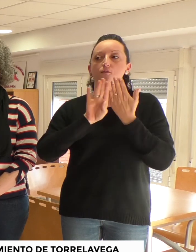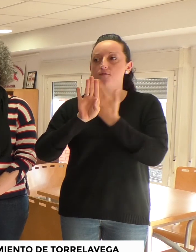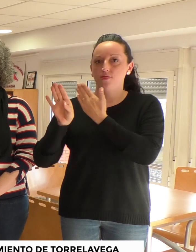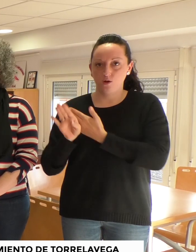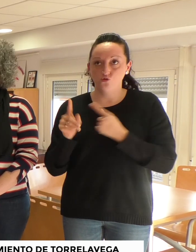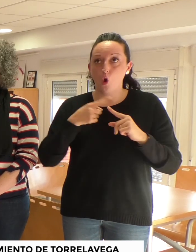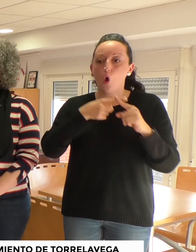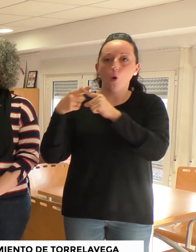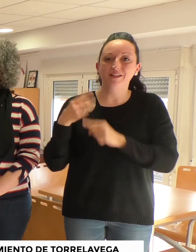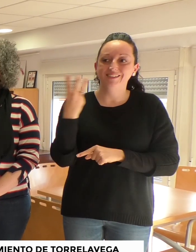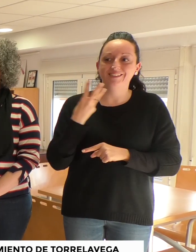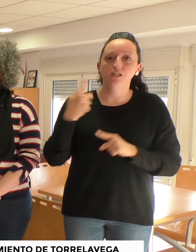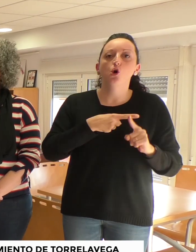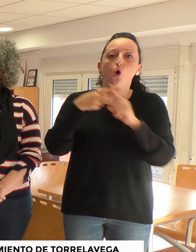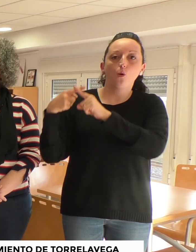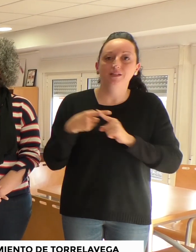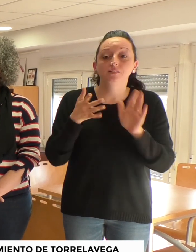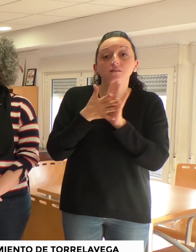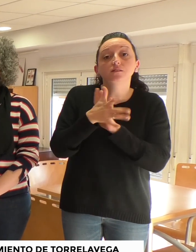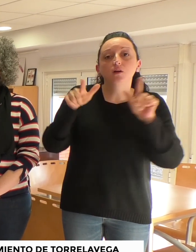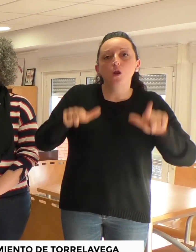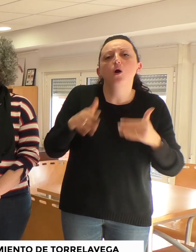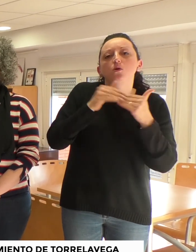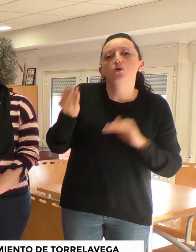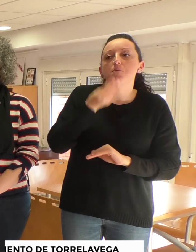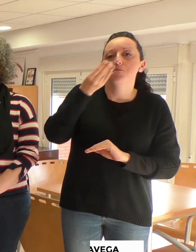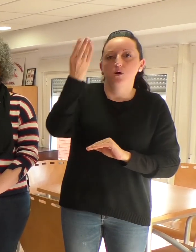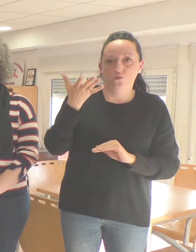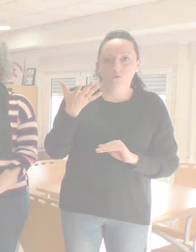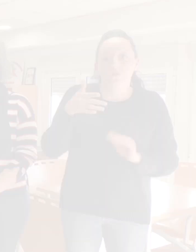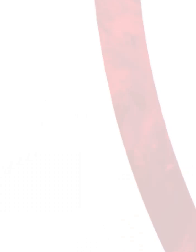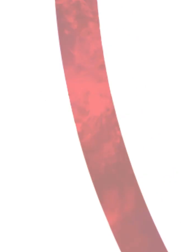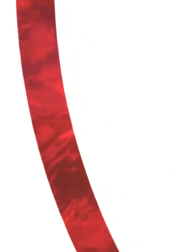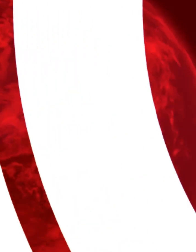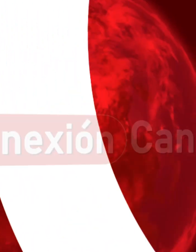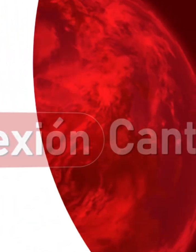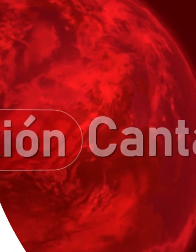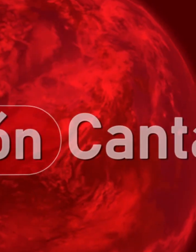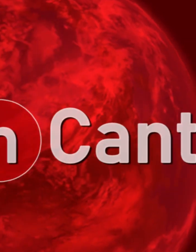darle mayor uso y aprovechar más el gasto que supone para el ayuntamiento un local municipal.